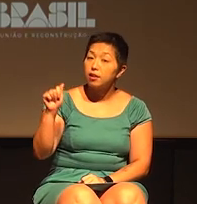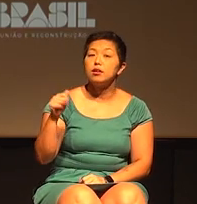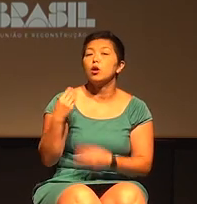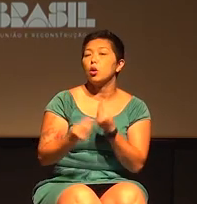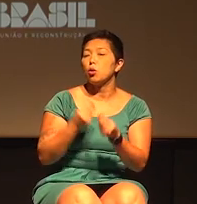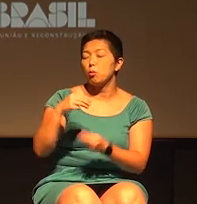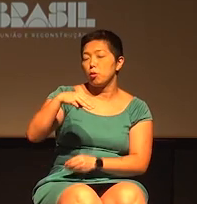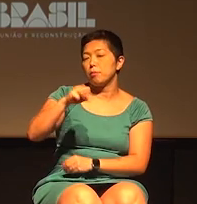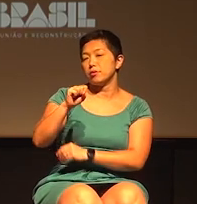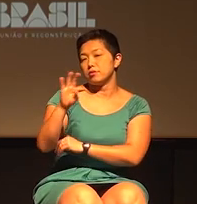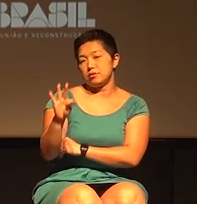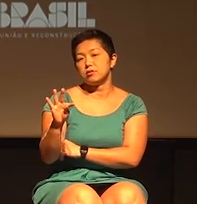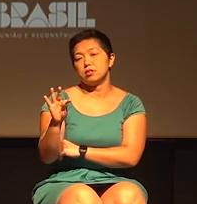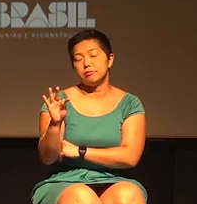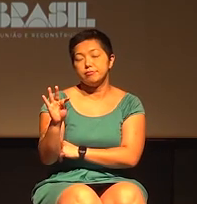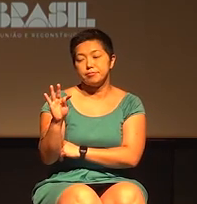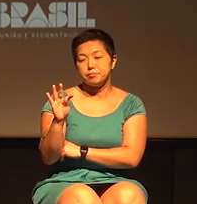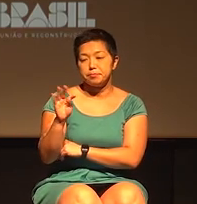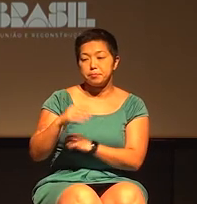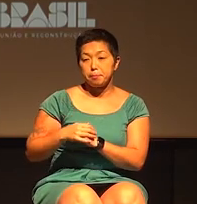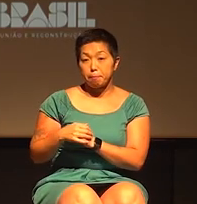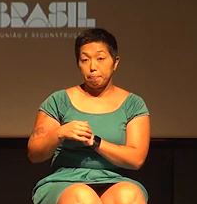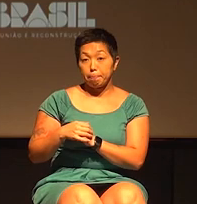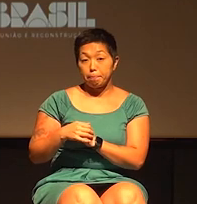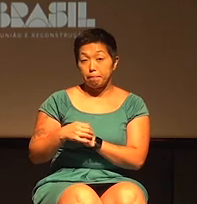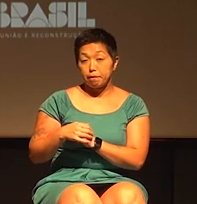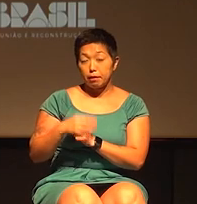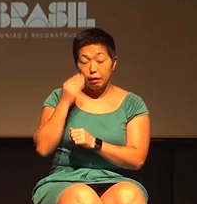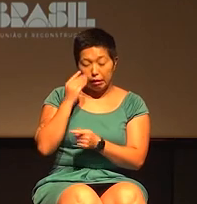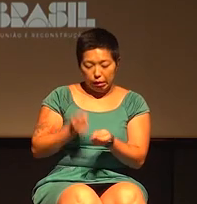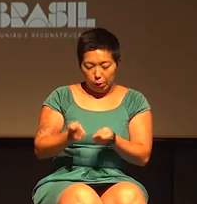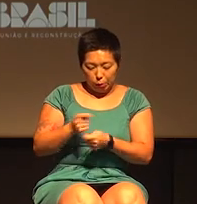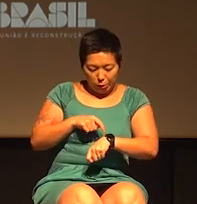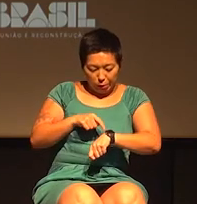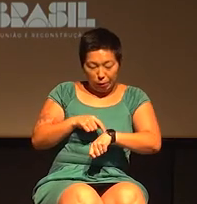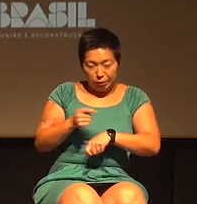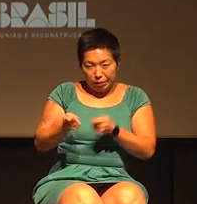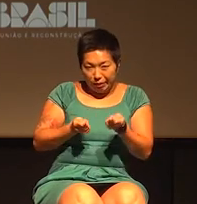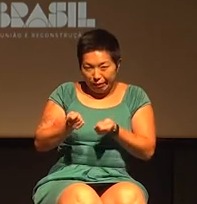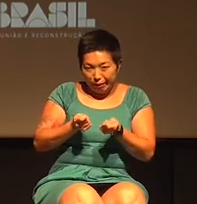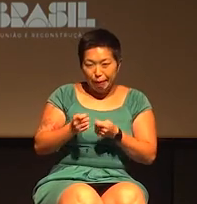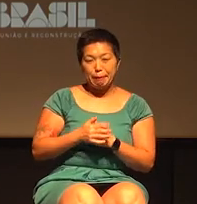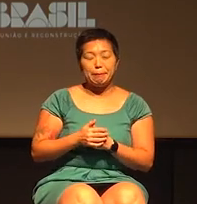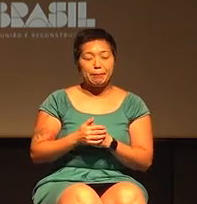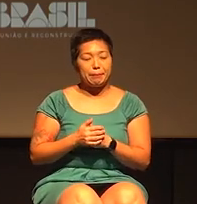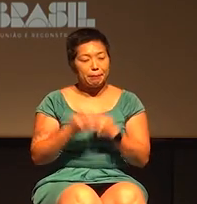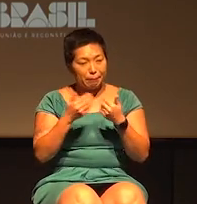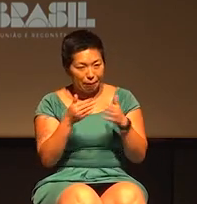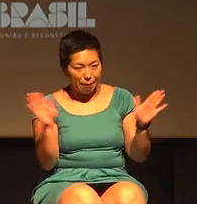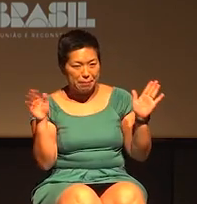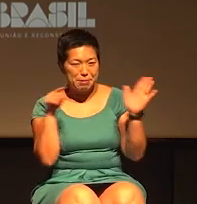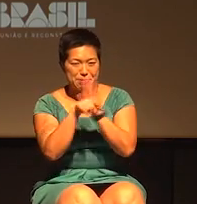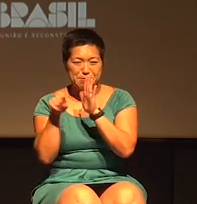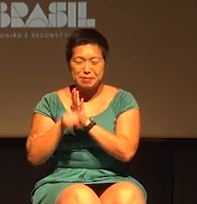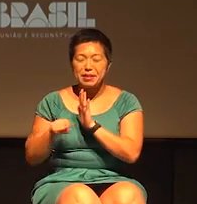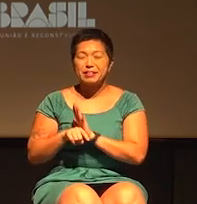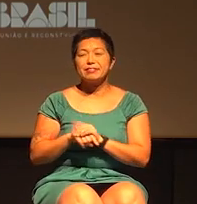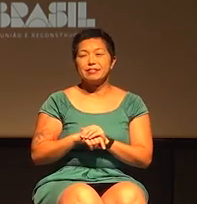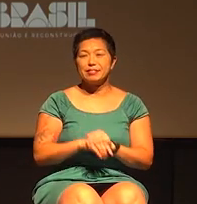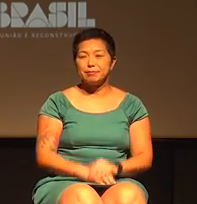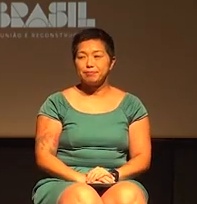MST né a gente tem tentar controlar aqui o tempo pra gente poder abrir